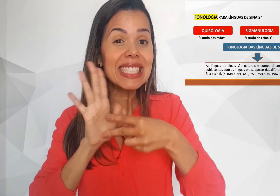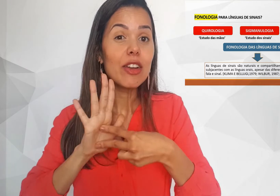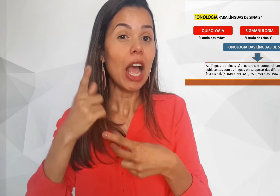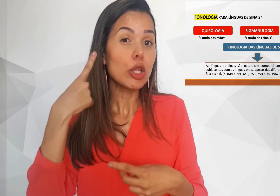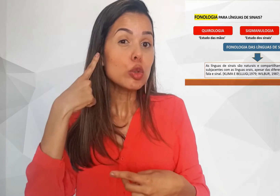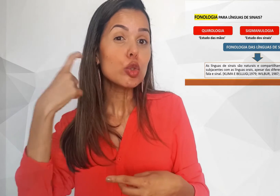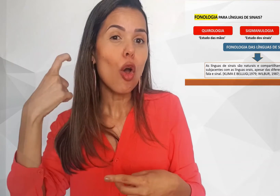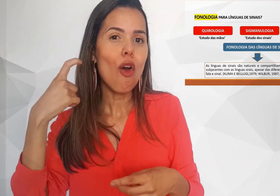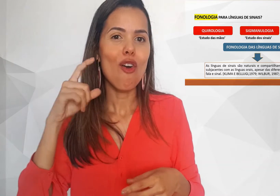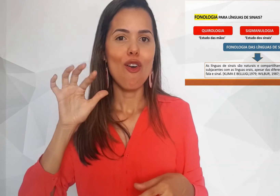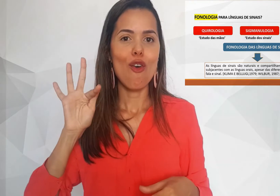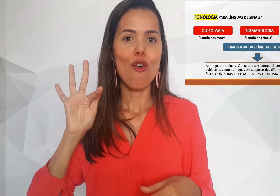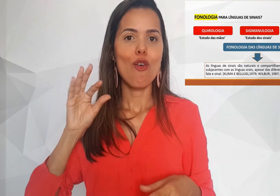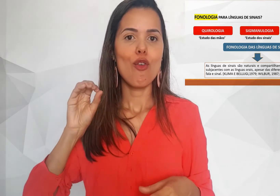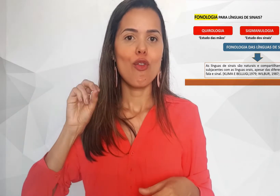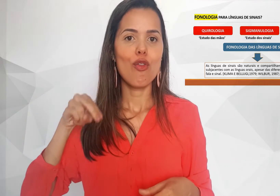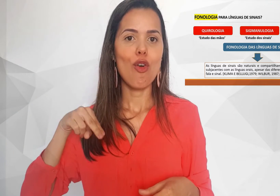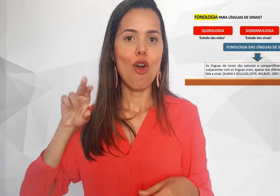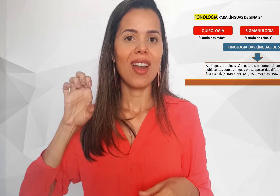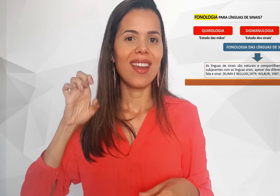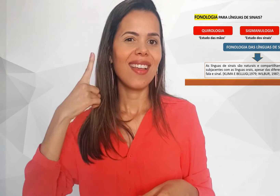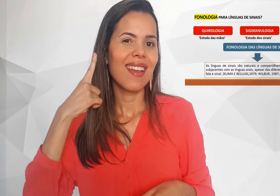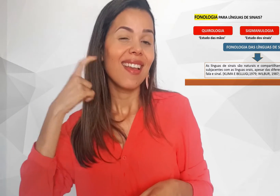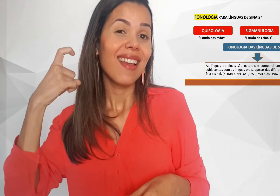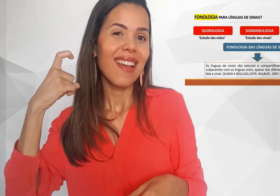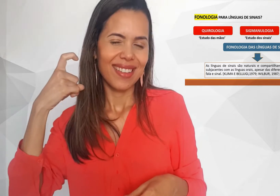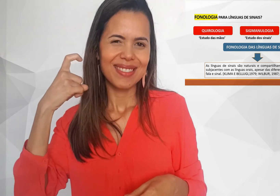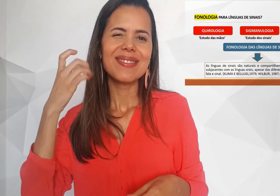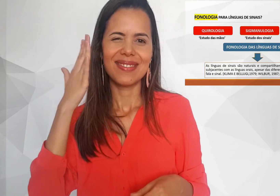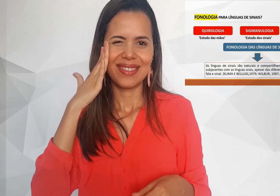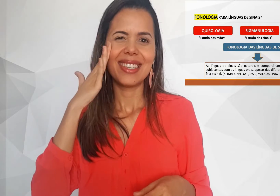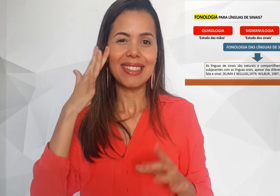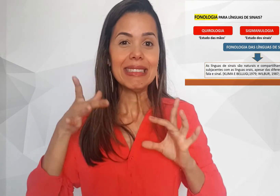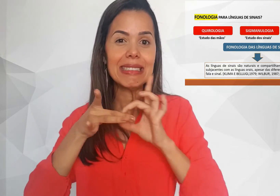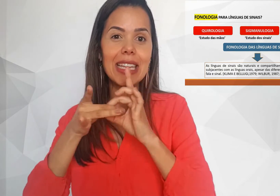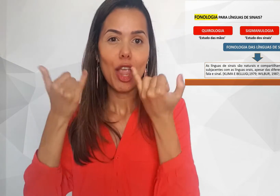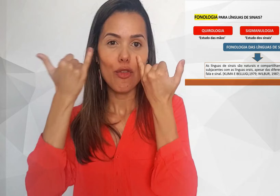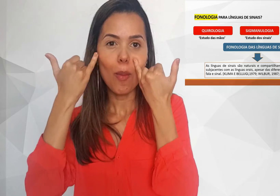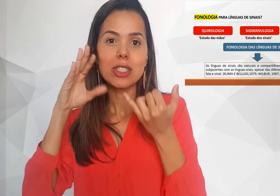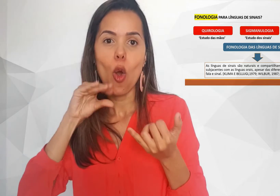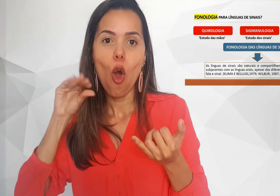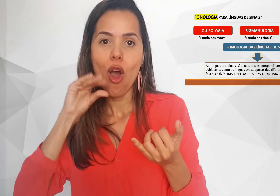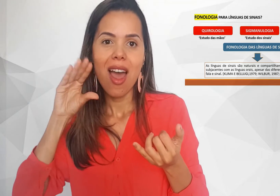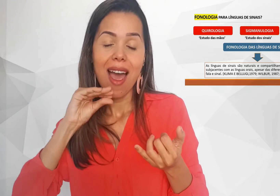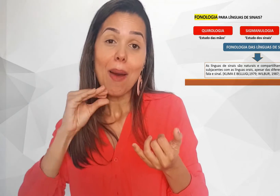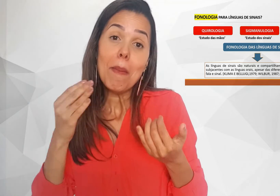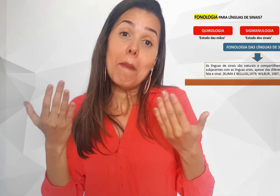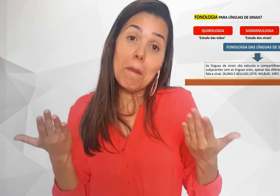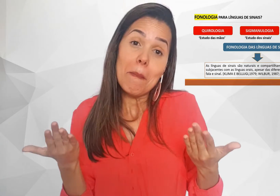ao fone, está associado a essa informação oral, auditiva. Sim, etimologicamente